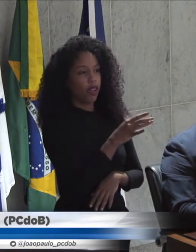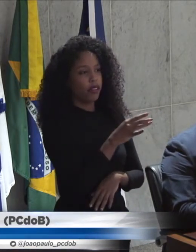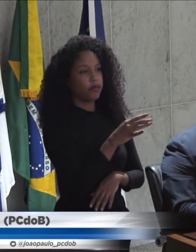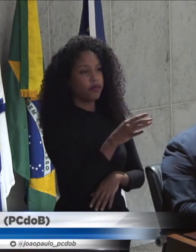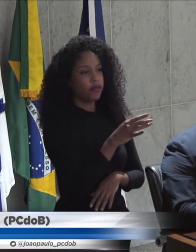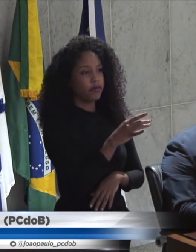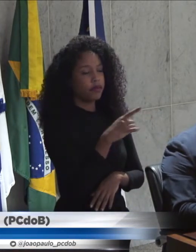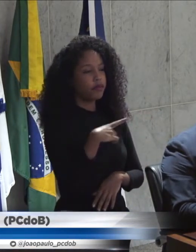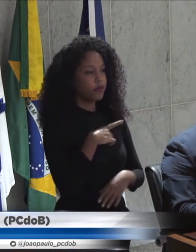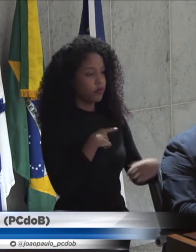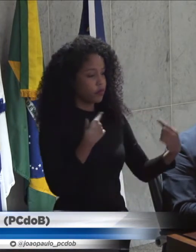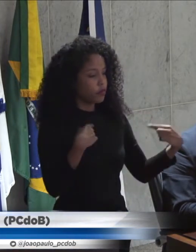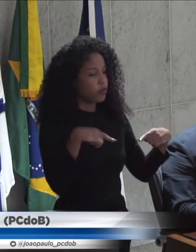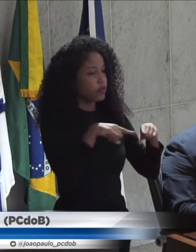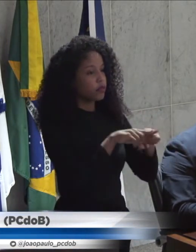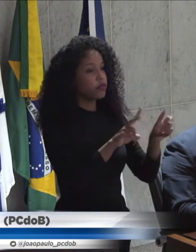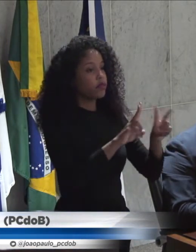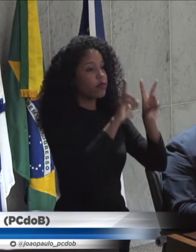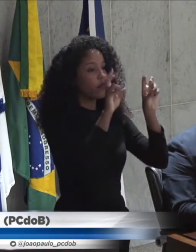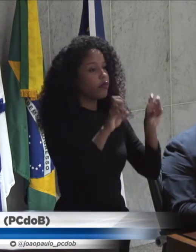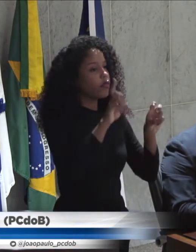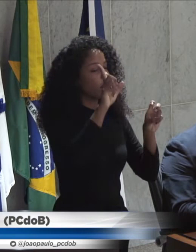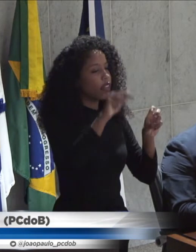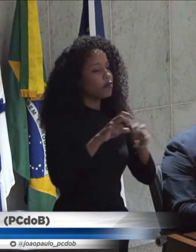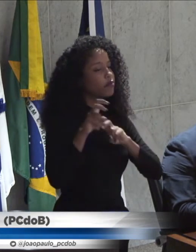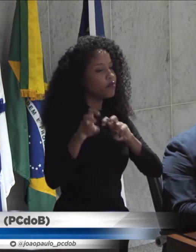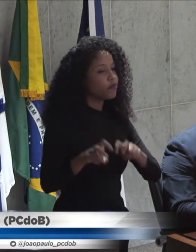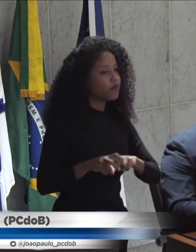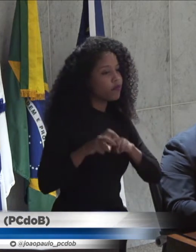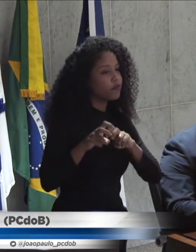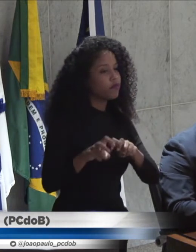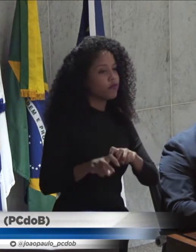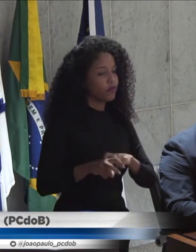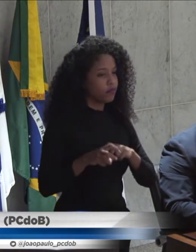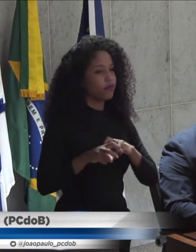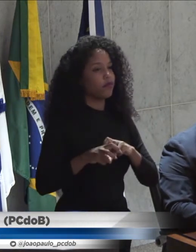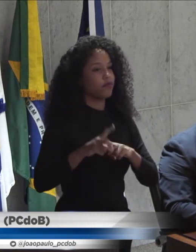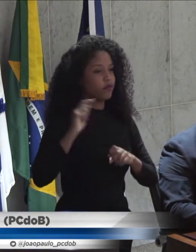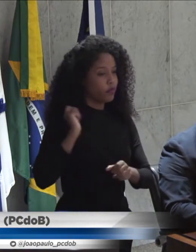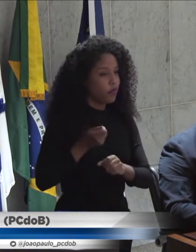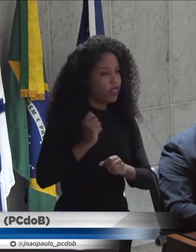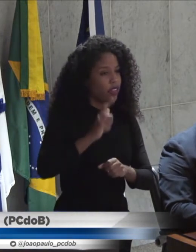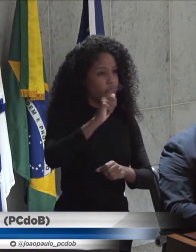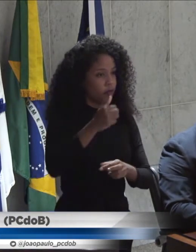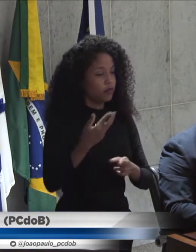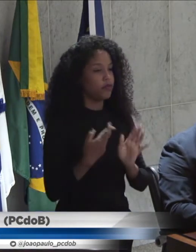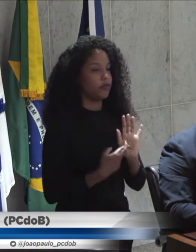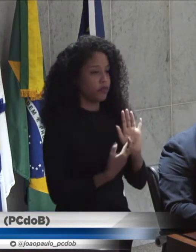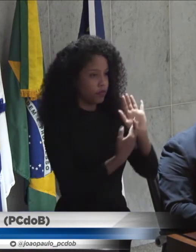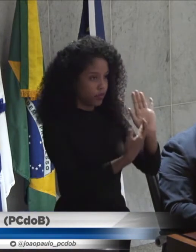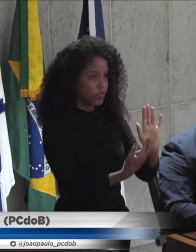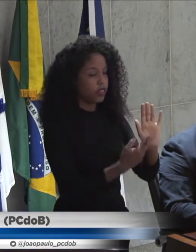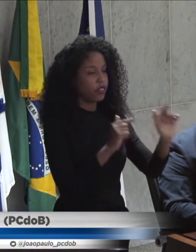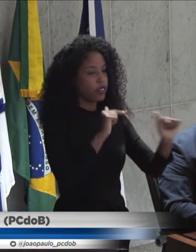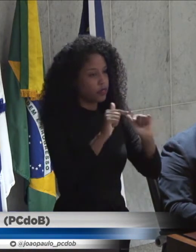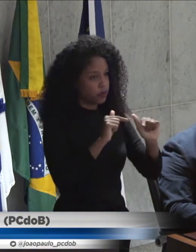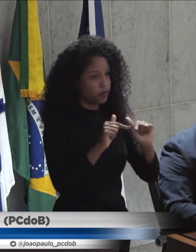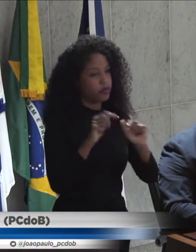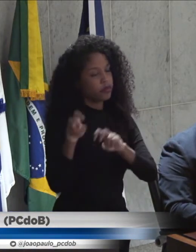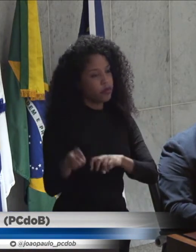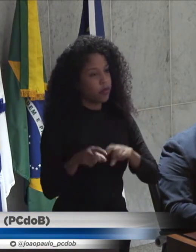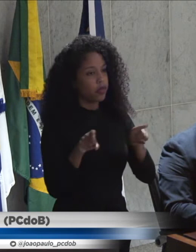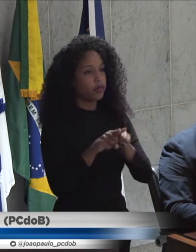famosa aliança do martelo e a foice, que representa os trabalhadores do campo e os trabalhadores da cidade.